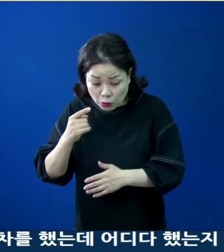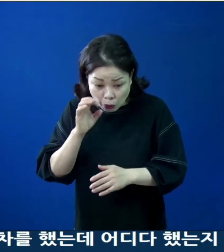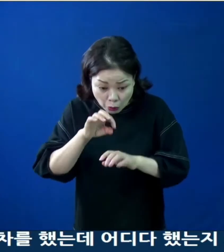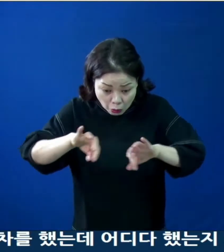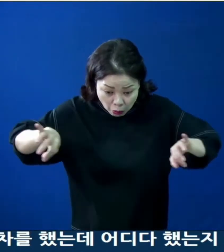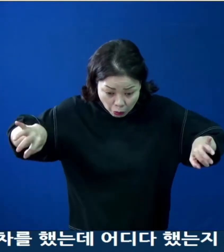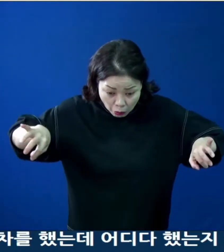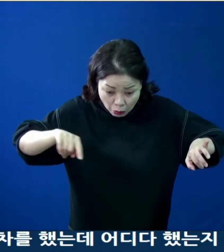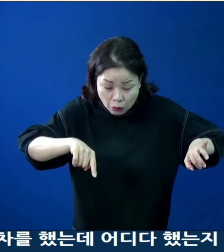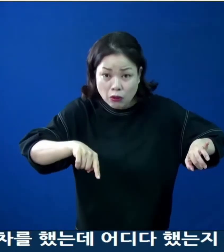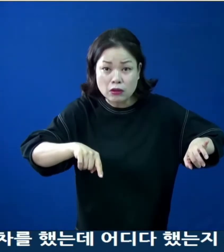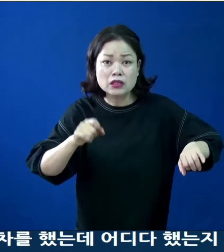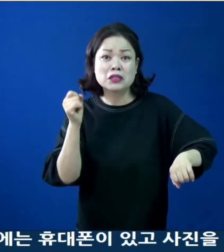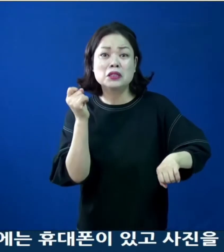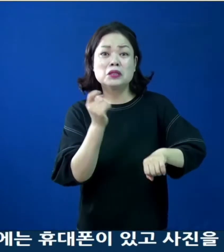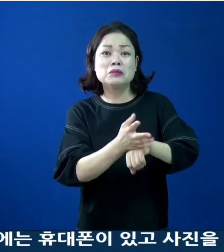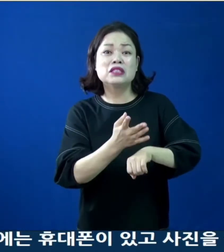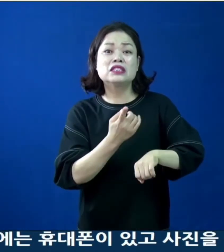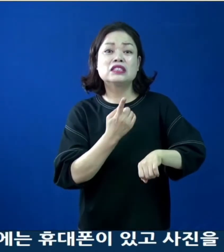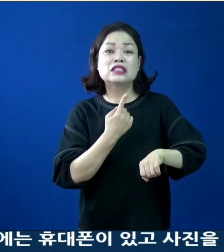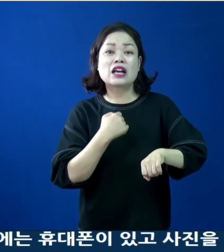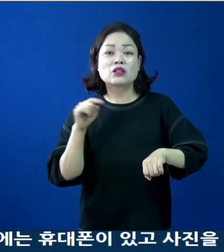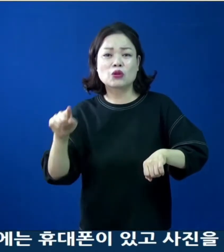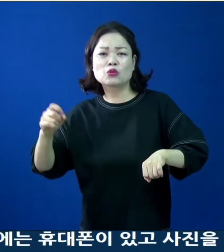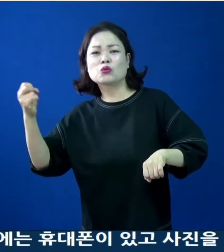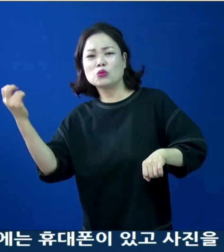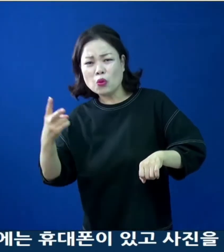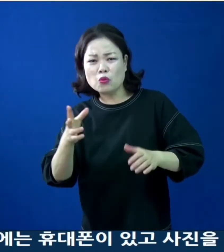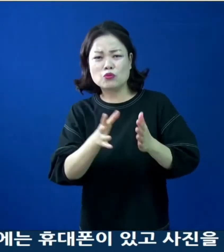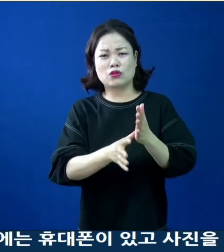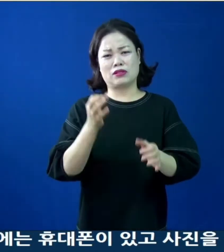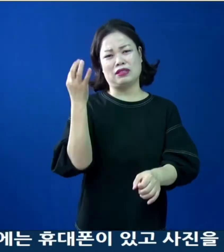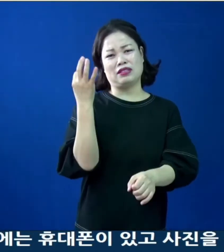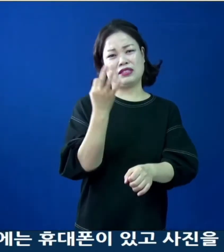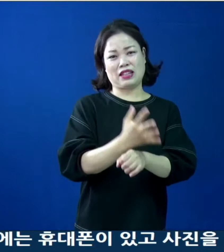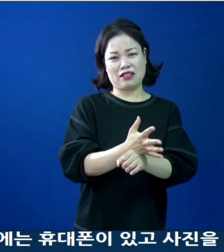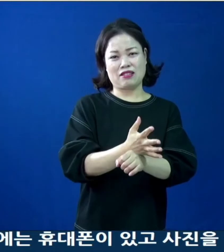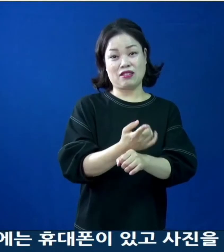보니까 이미 전에 사두었던 것을 오늘 또 장을 봐오신 경험.